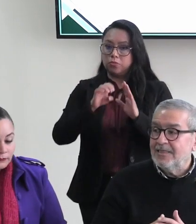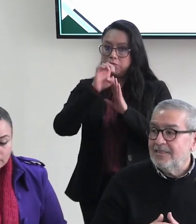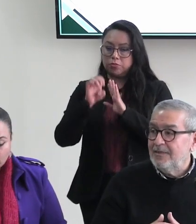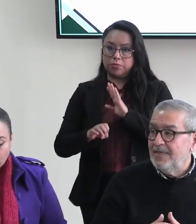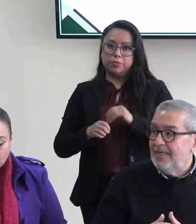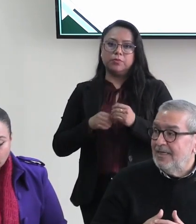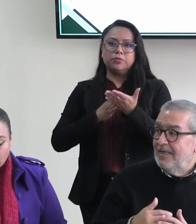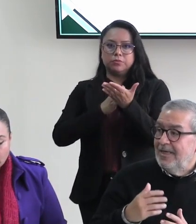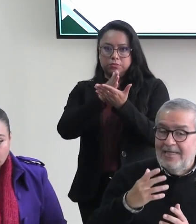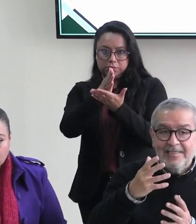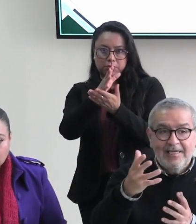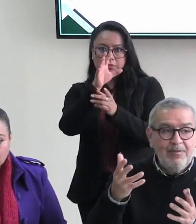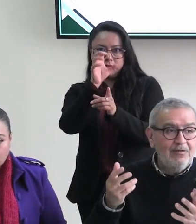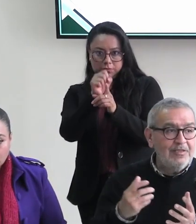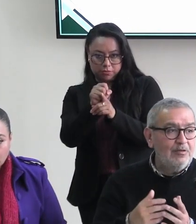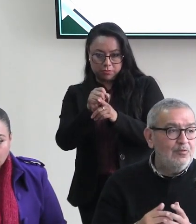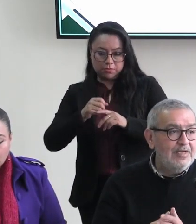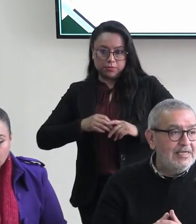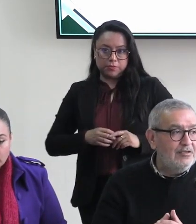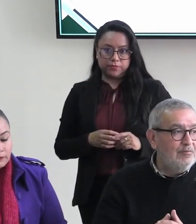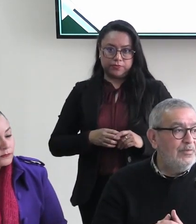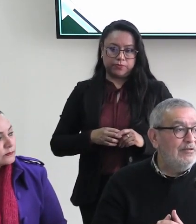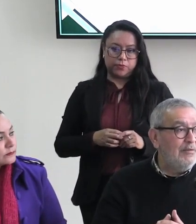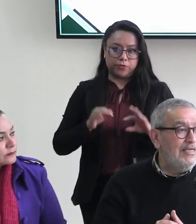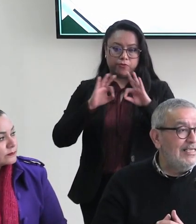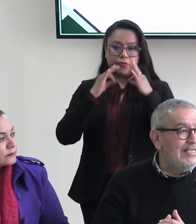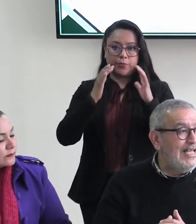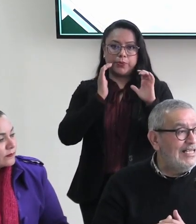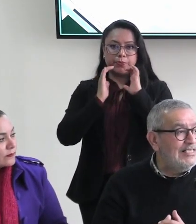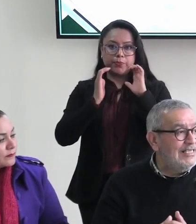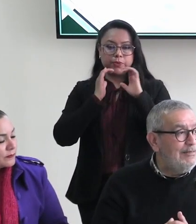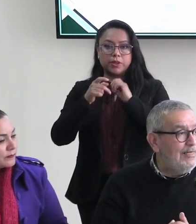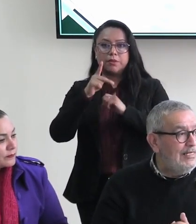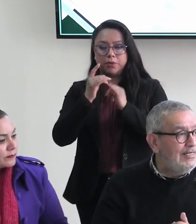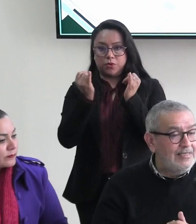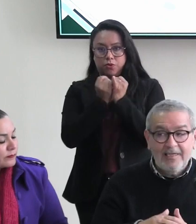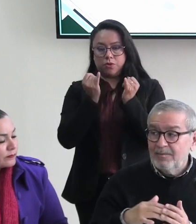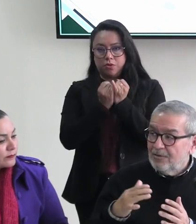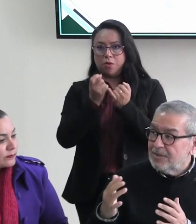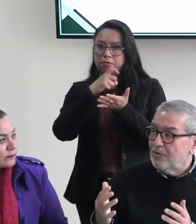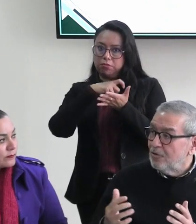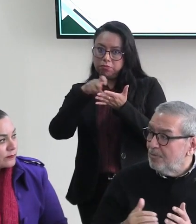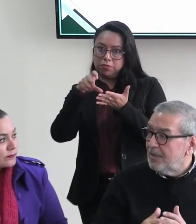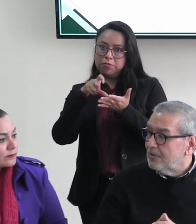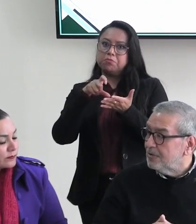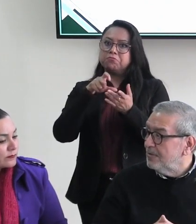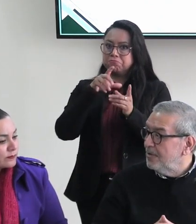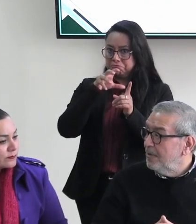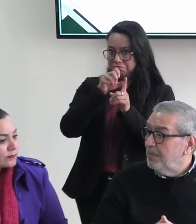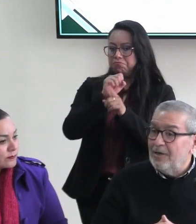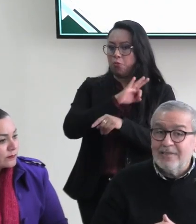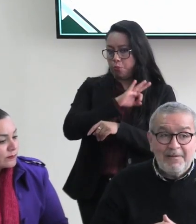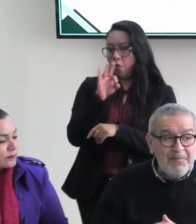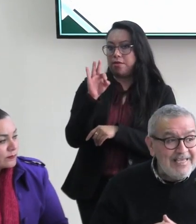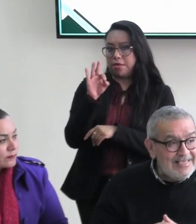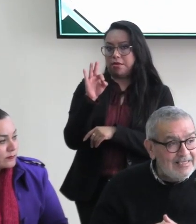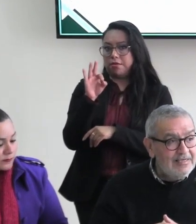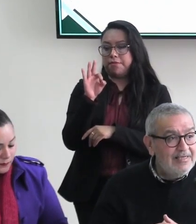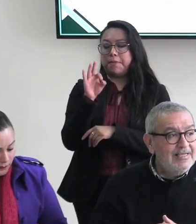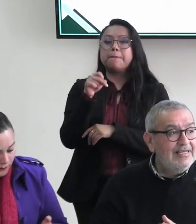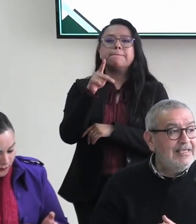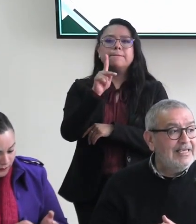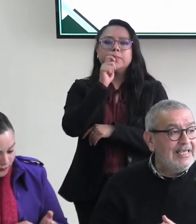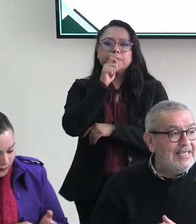sea accesible en términos de comunicación, pero también que sea asequible en términos económicos, pero